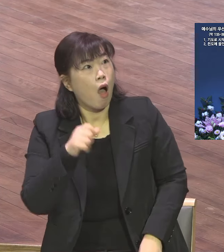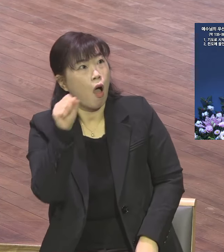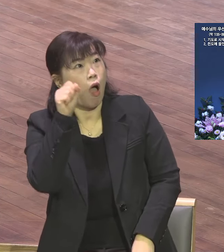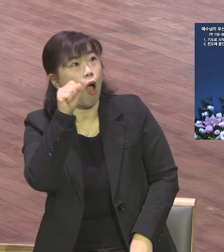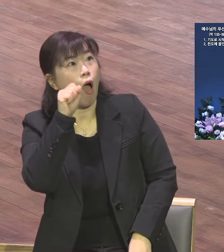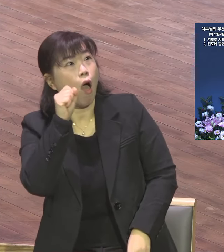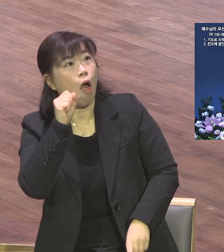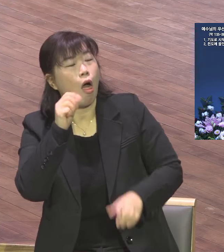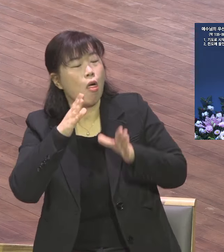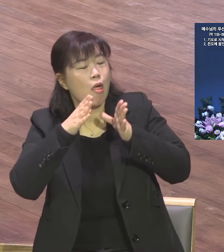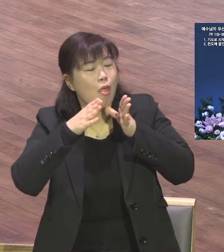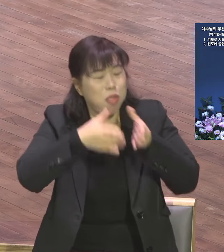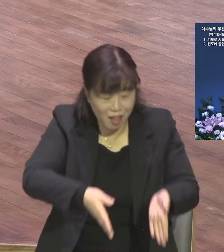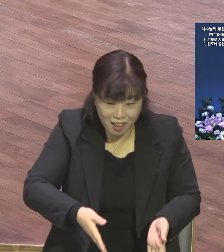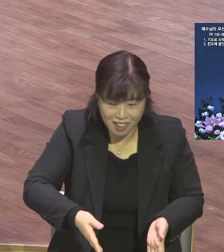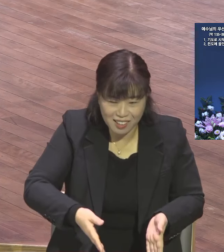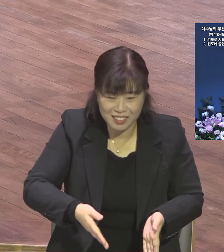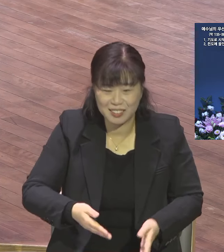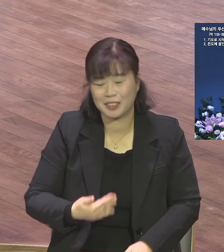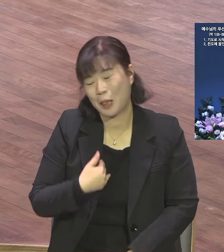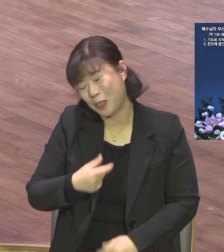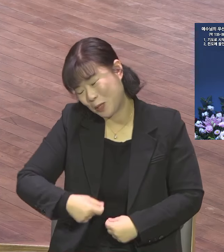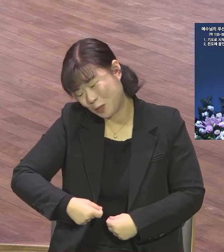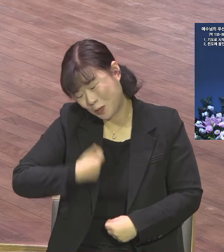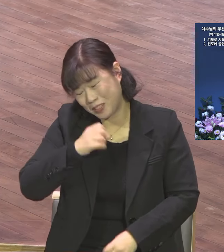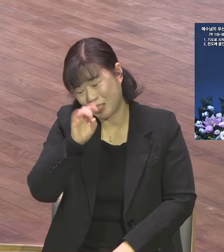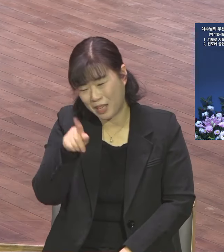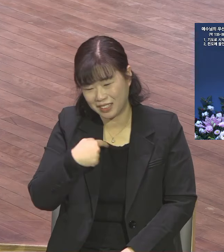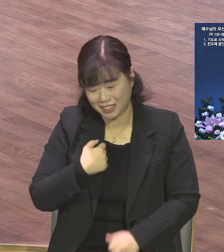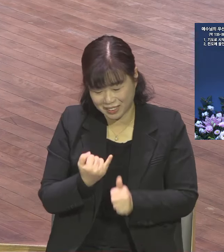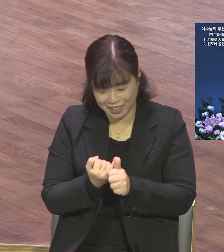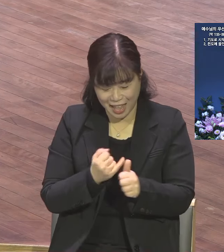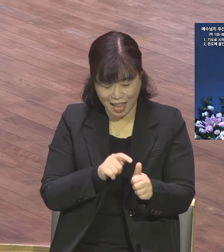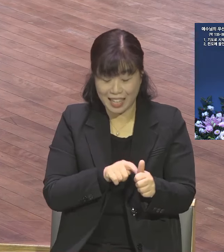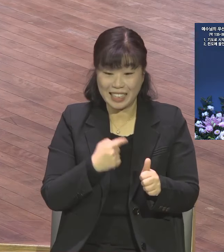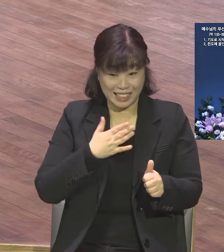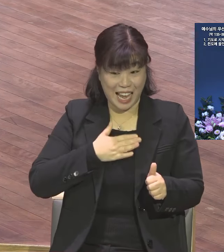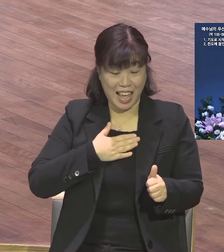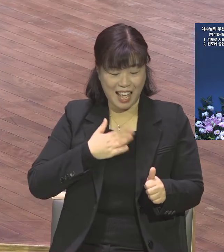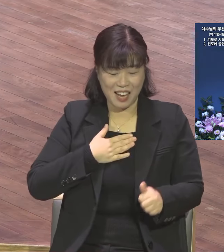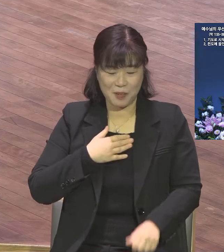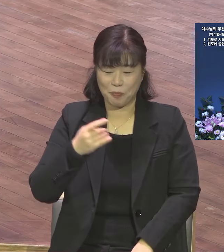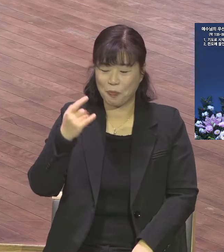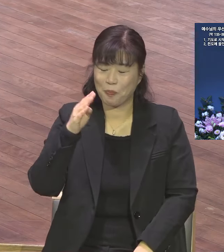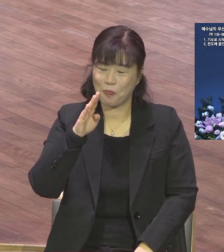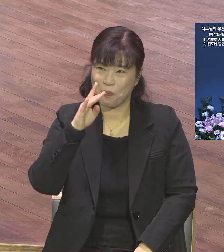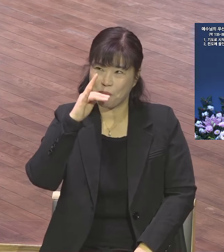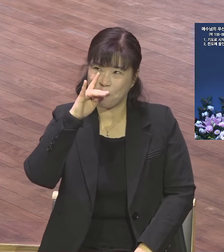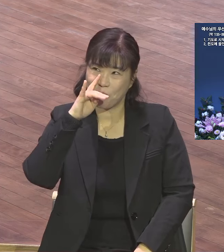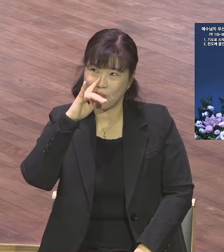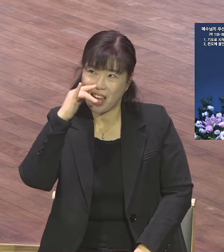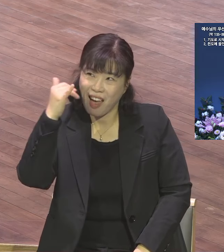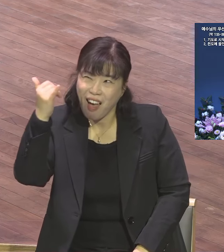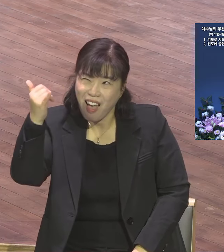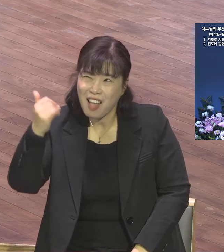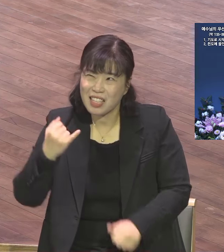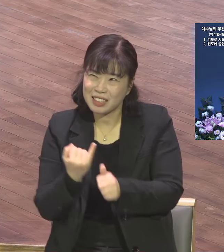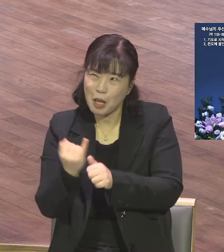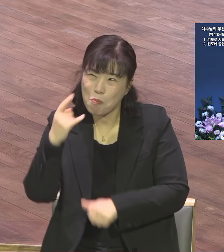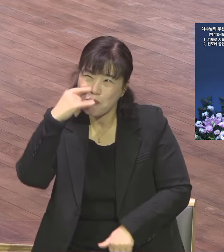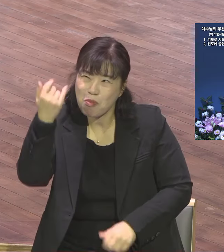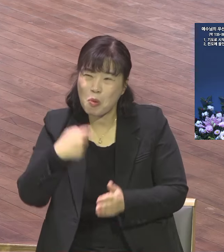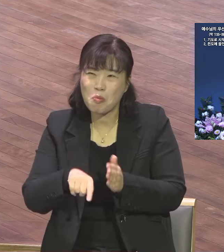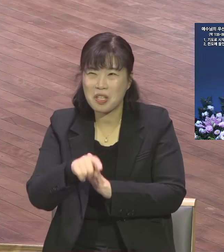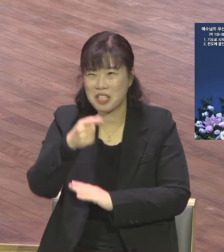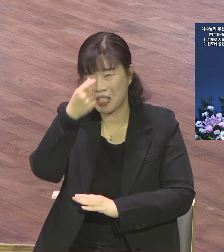이러면 대강이랬는데 집사람은 막 그냥 막 사단계 막 심지어 삼자고 막 기도했는데, 아 이게 이상하게 막 이렇게 이